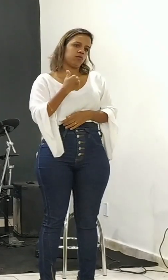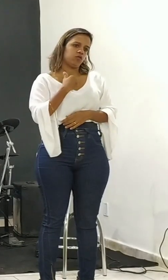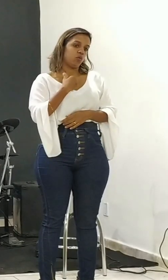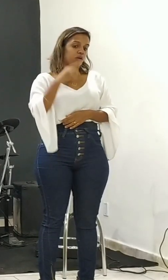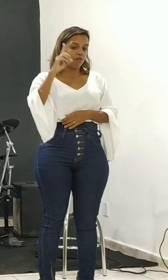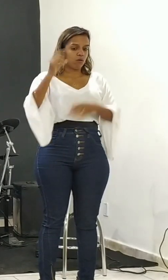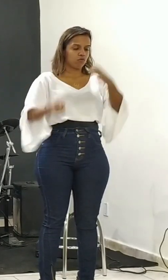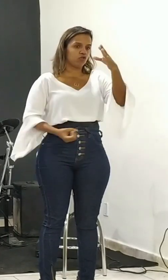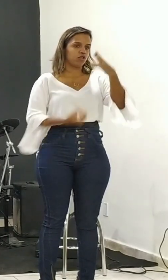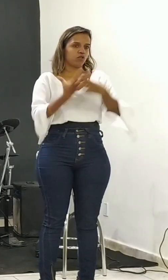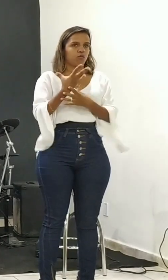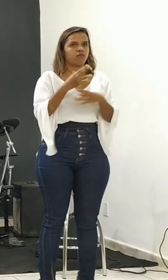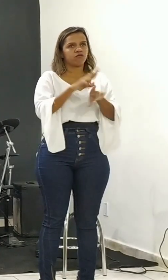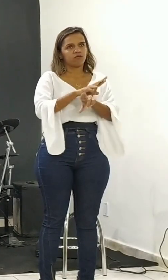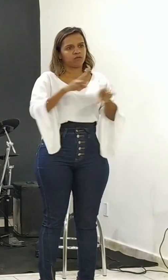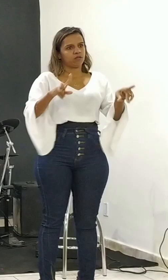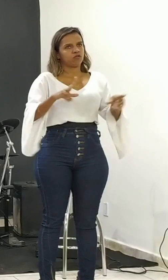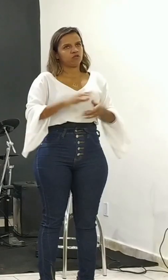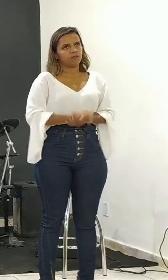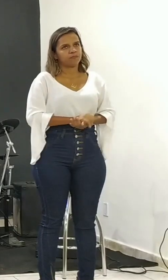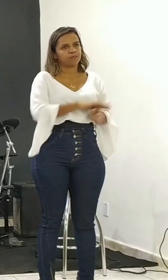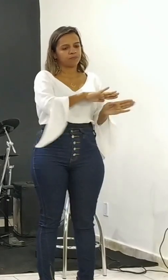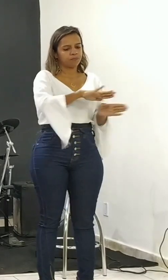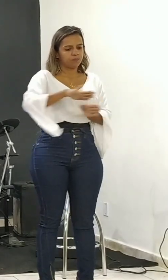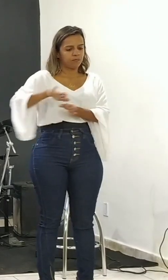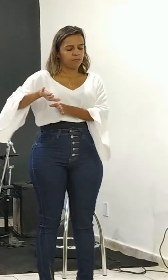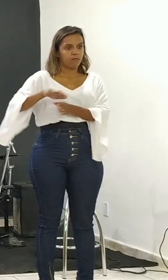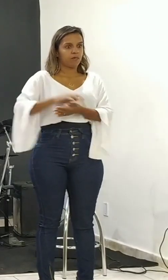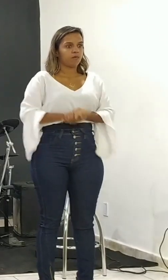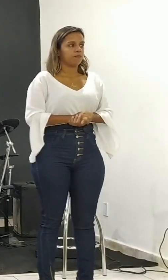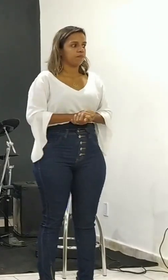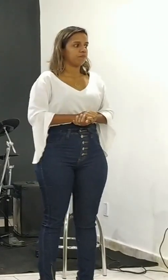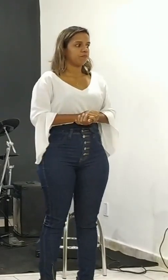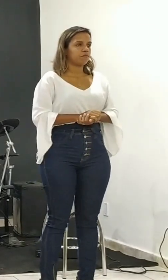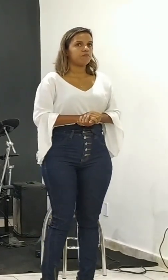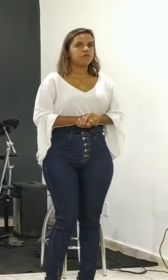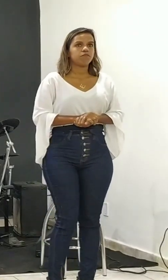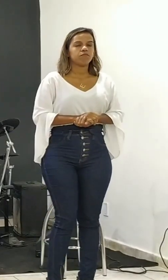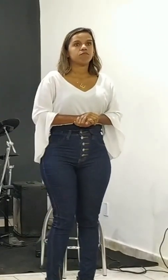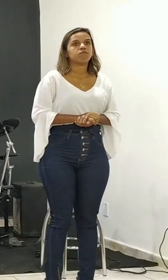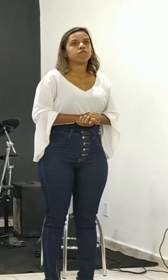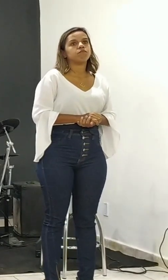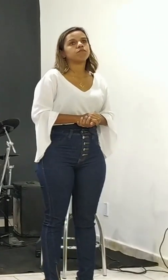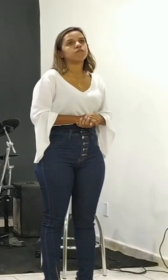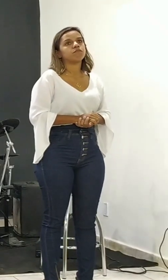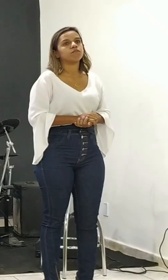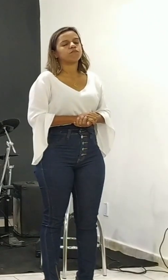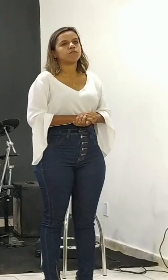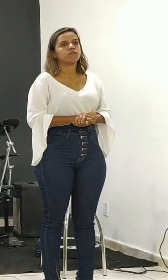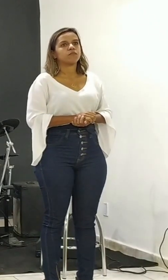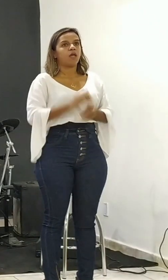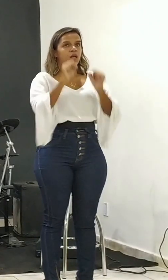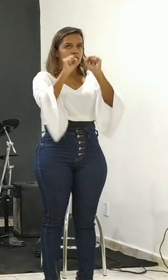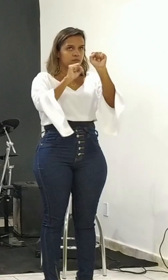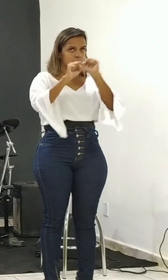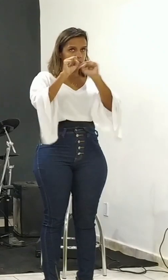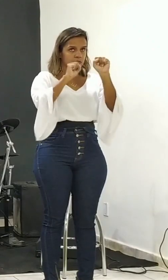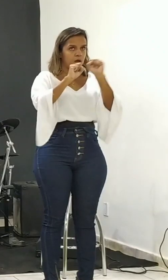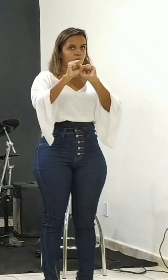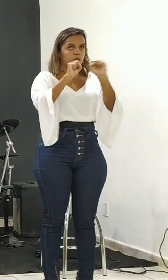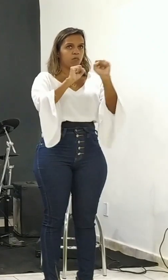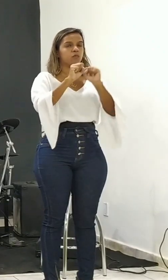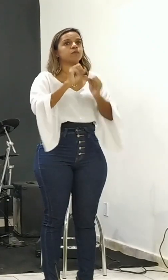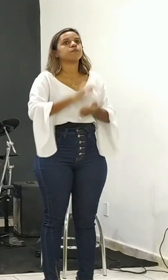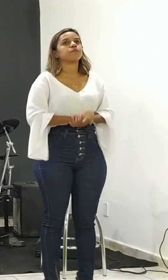criou. Põe para mim o Salmo 133, versículo 1. O que Deus quer para nós é isso. Salmo